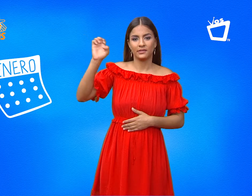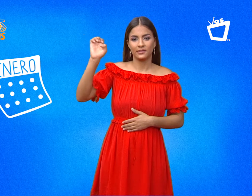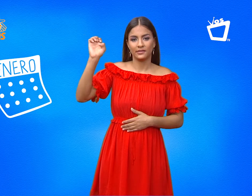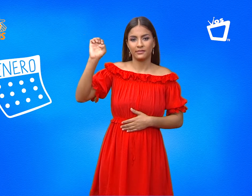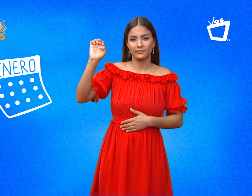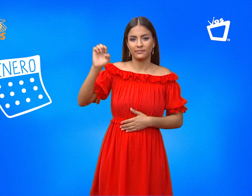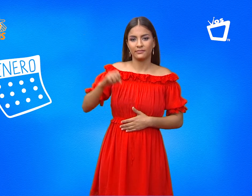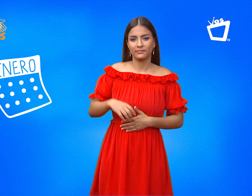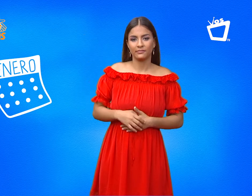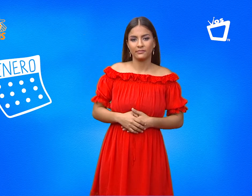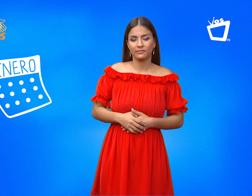enero